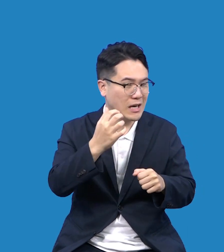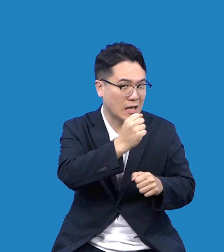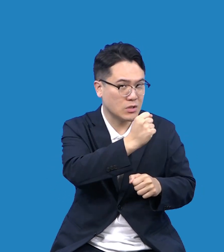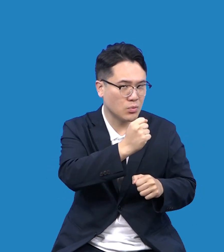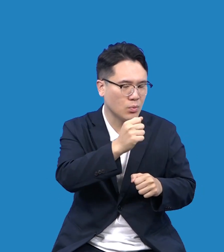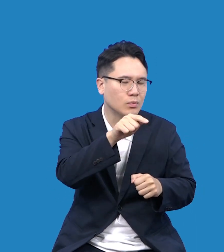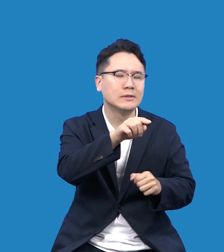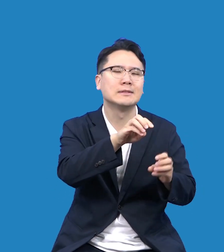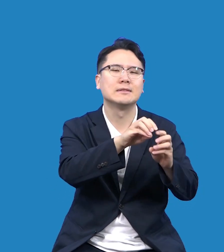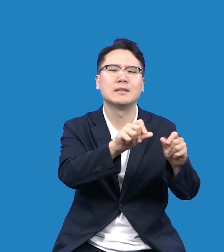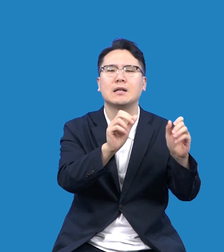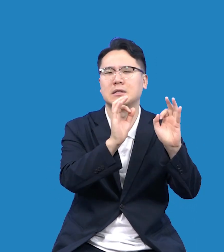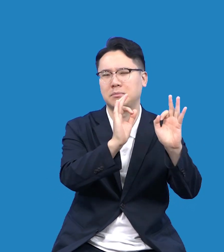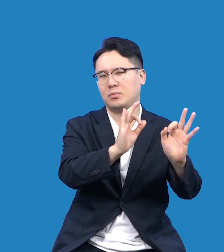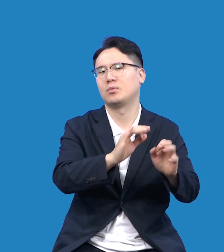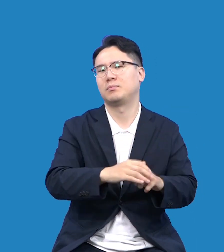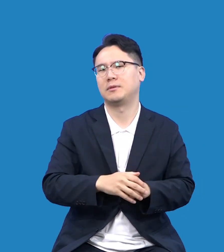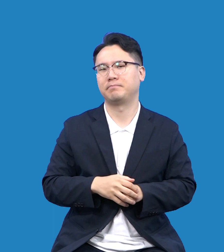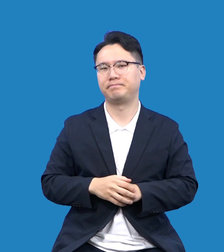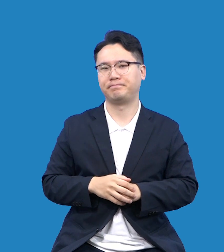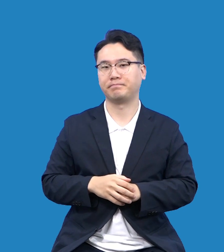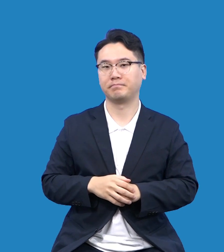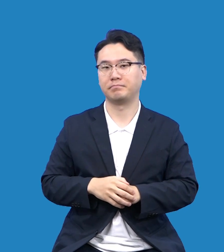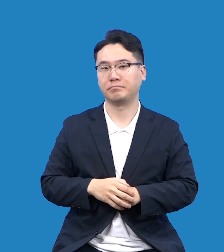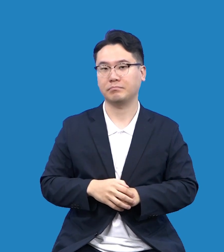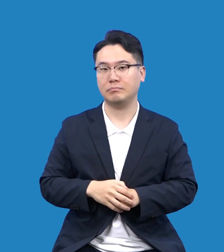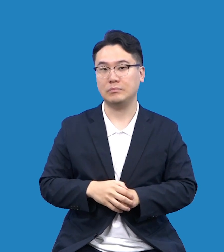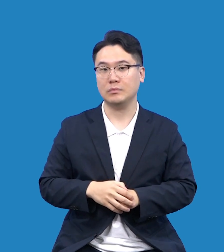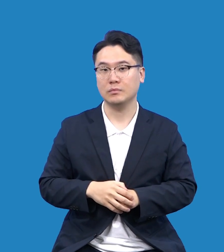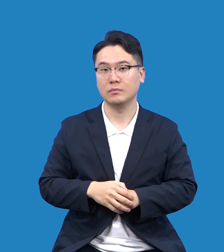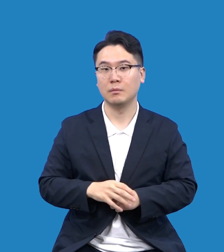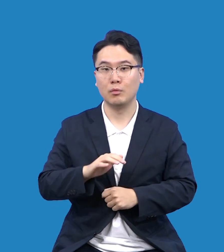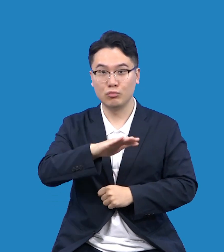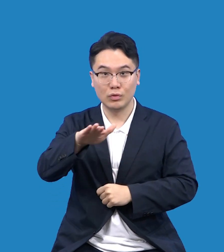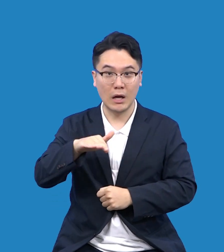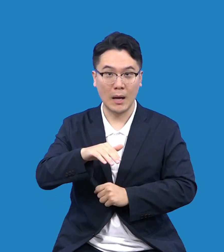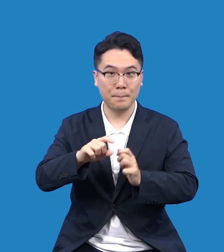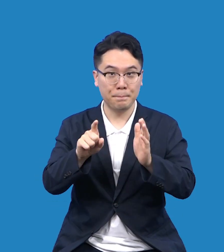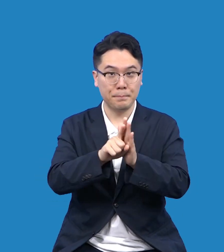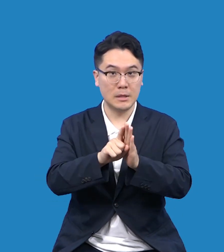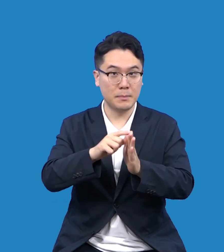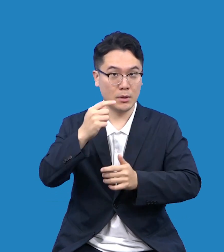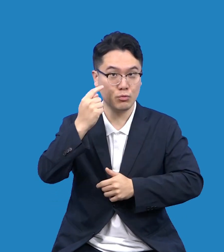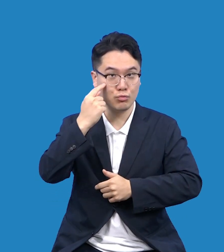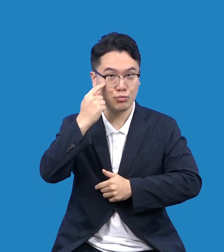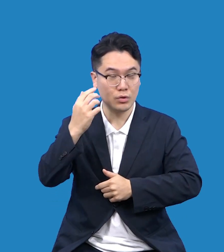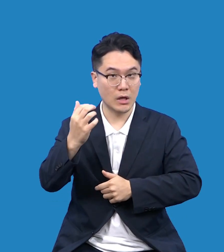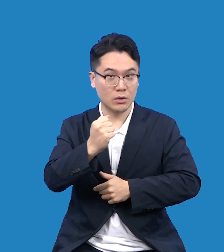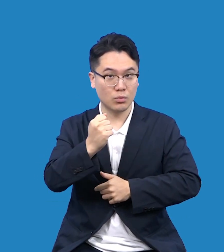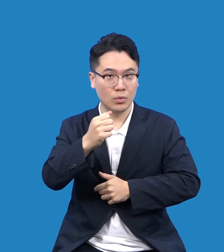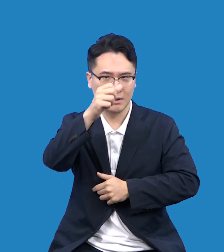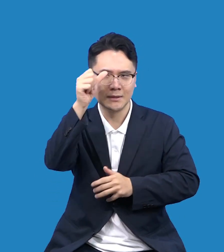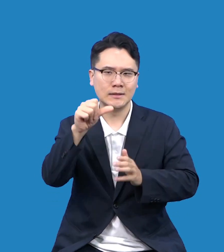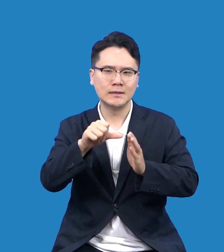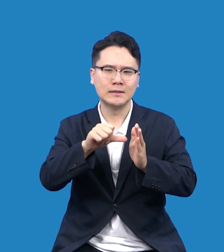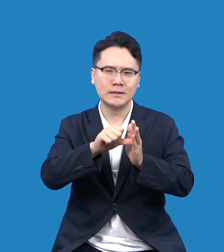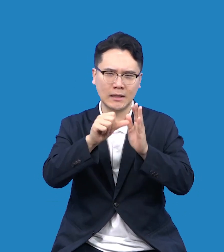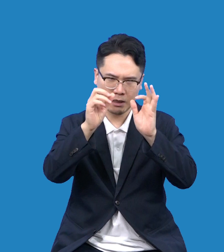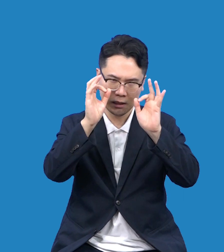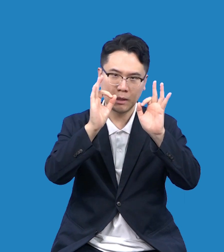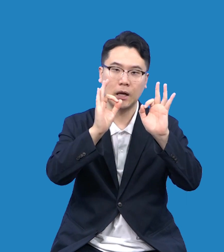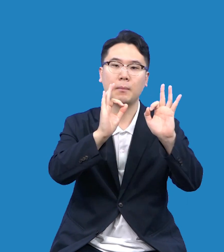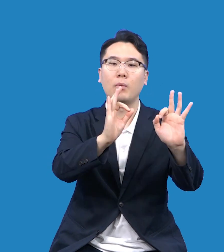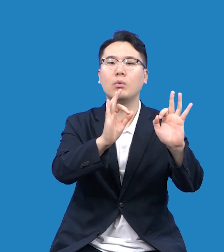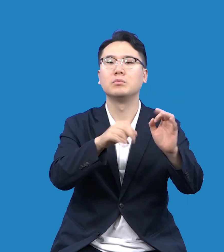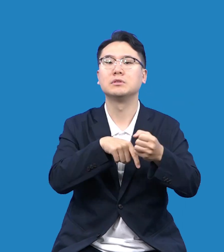자, 그렇다면 우리가 믿음의 눈으로 인생을 바라본다는 것, 그것은 무엇을